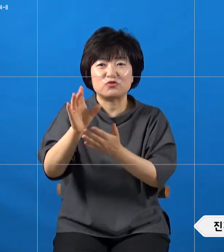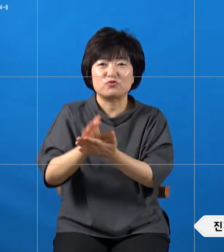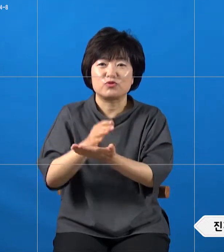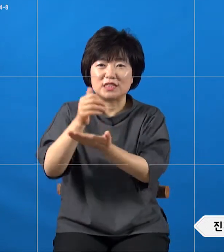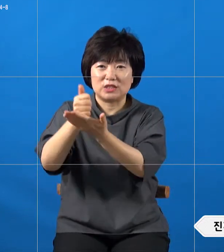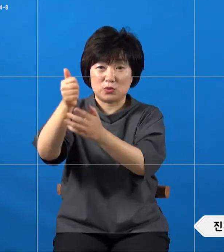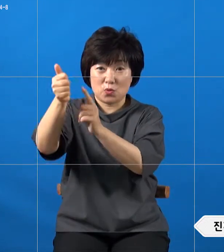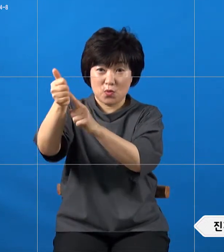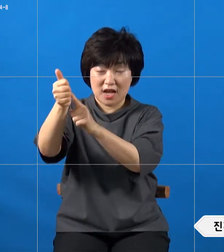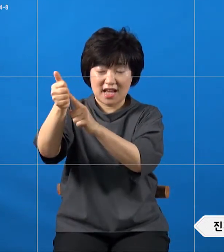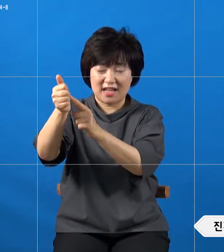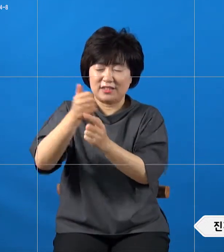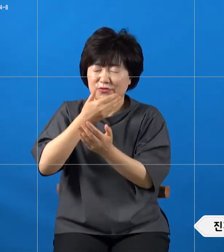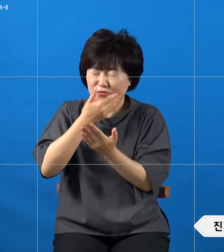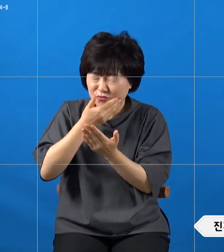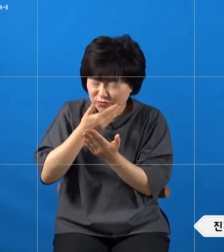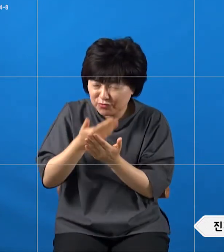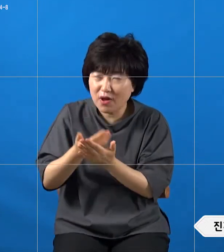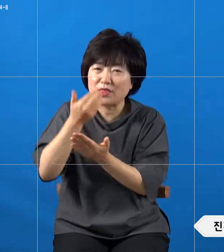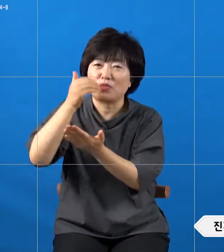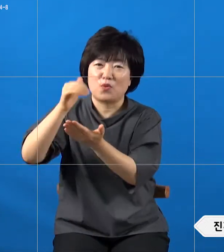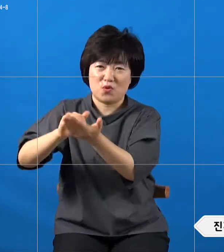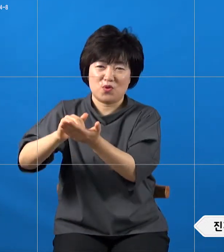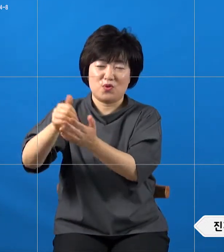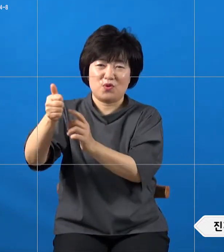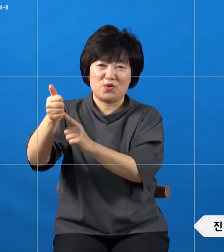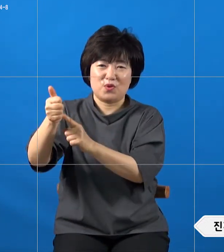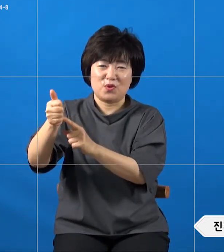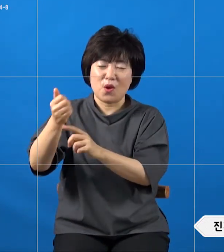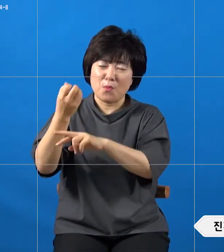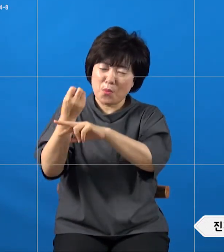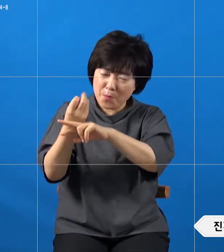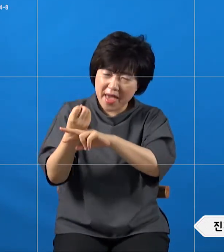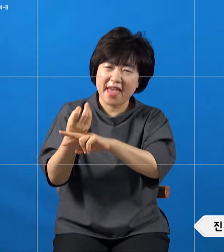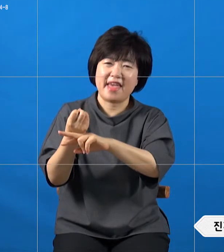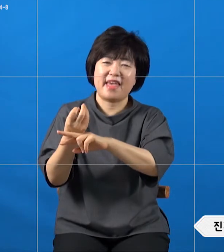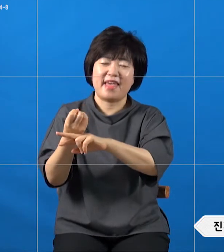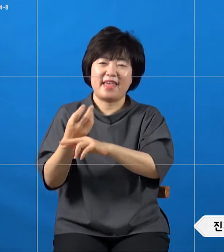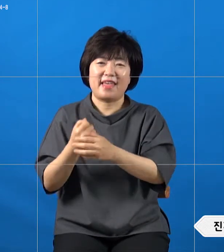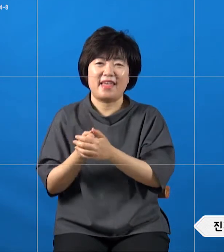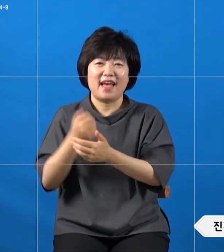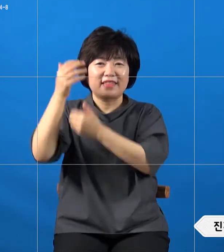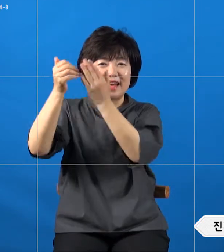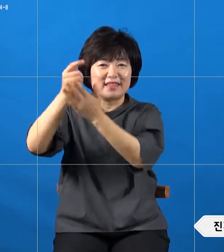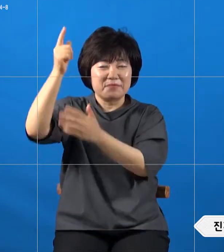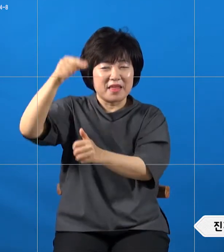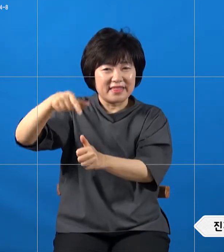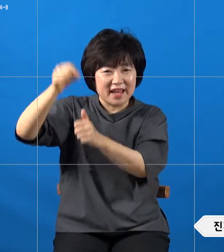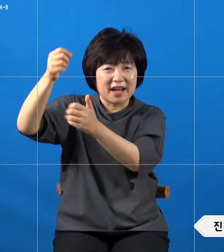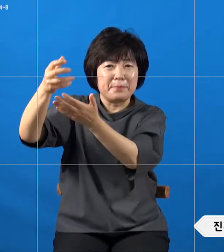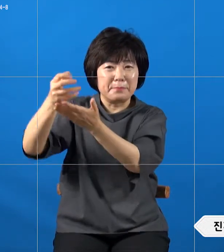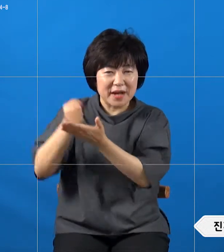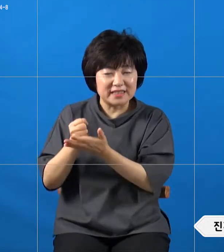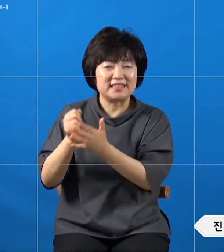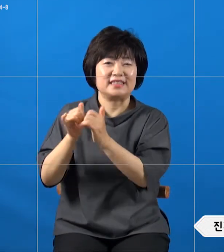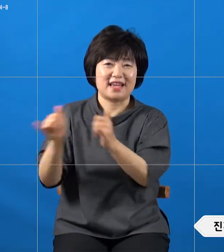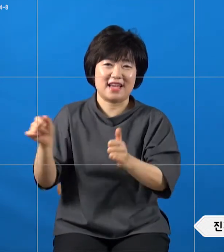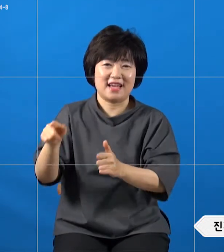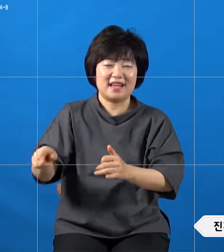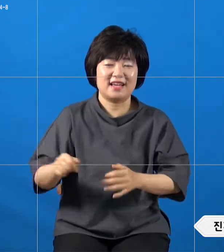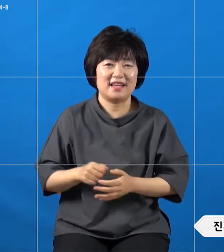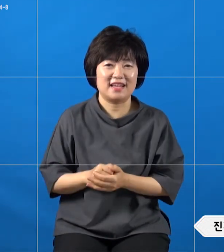예수 그리스도가 모퉁이 돌이 되신다. 그는 보배로우십니다. 하나님의 택하심을